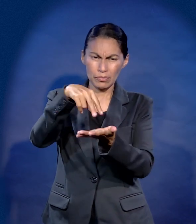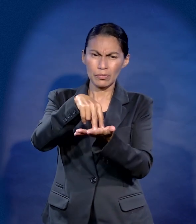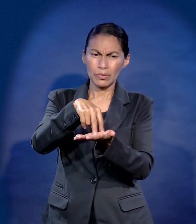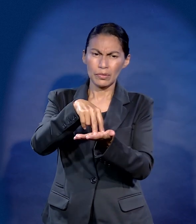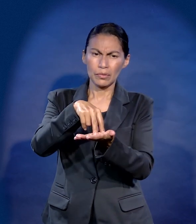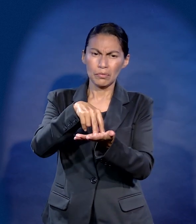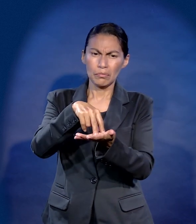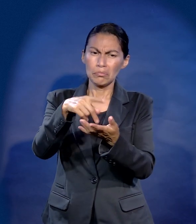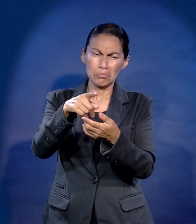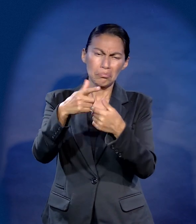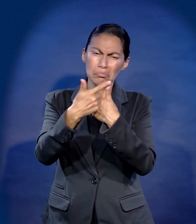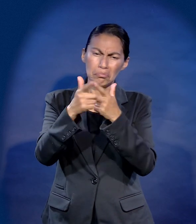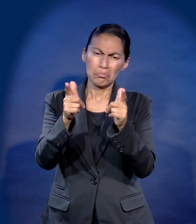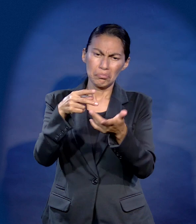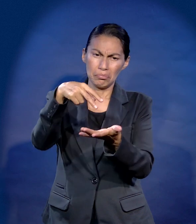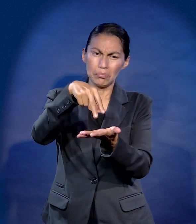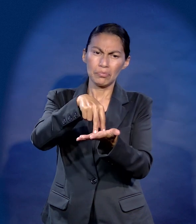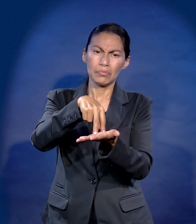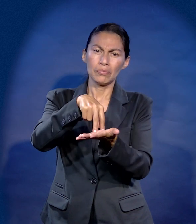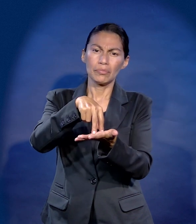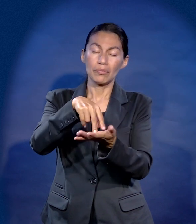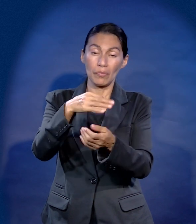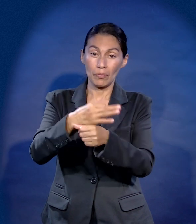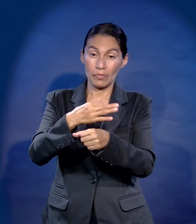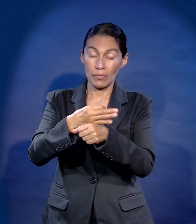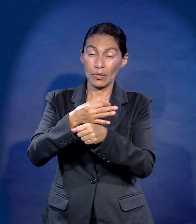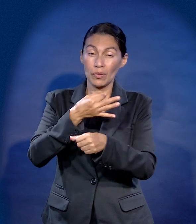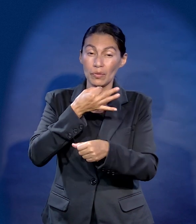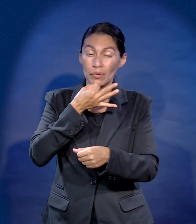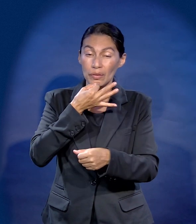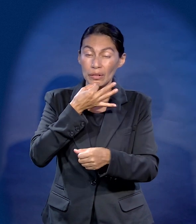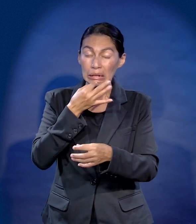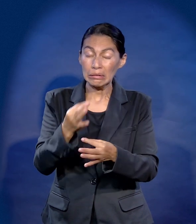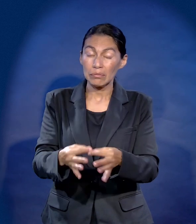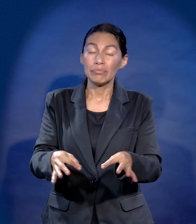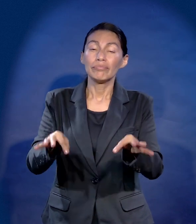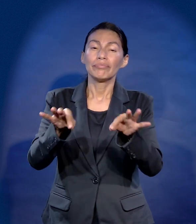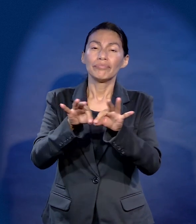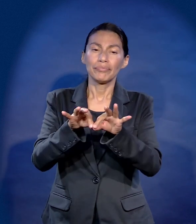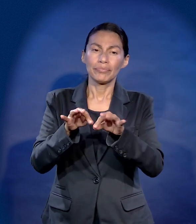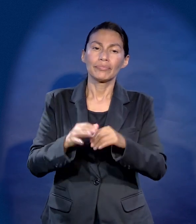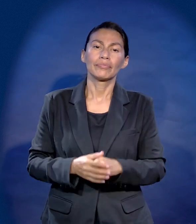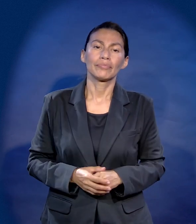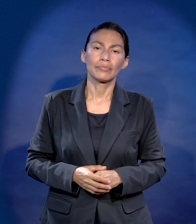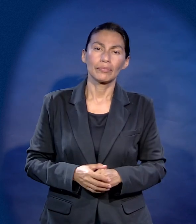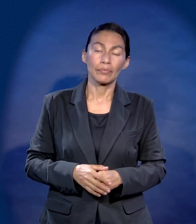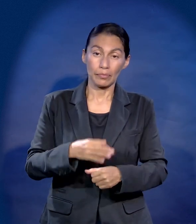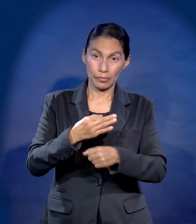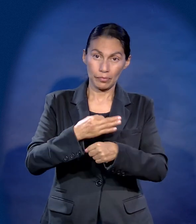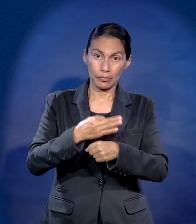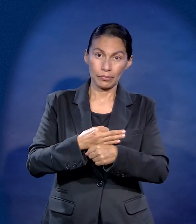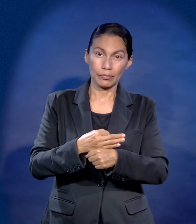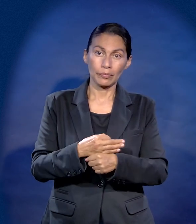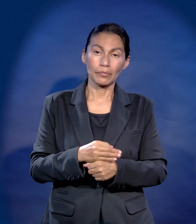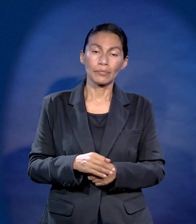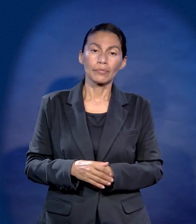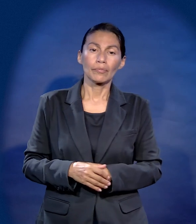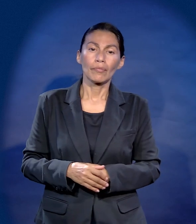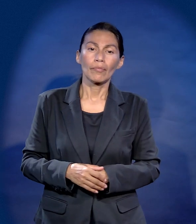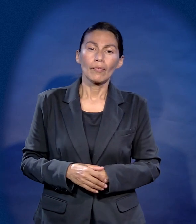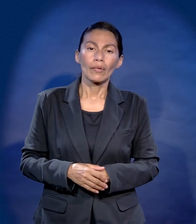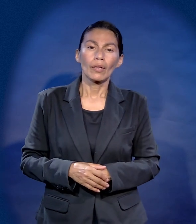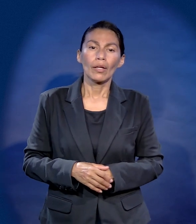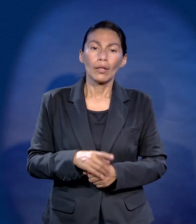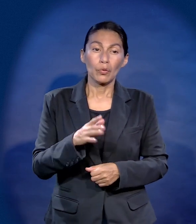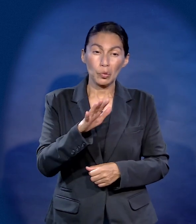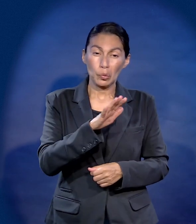están? Ponte en pie. ¿Dónde estés? Ponte en pie. Este es el momento importante.